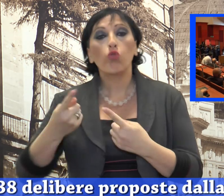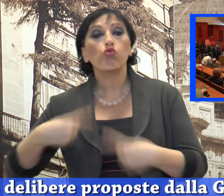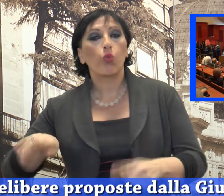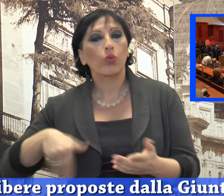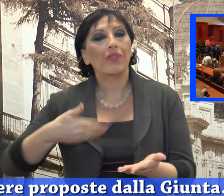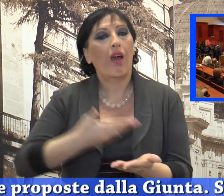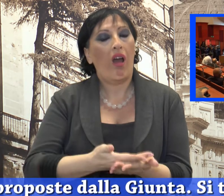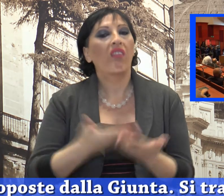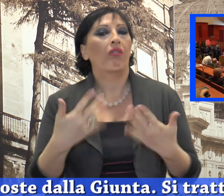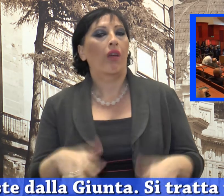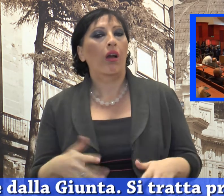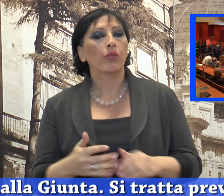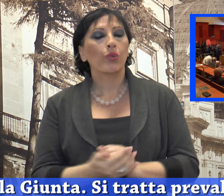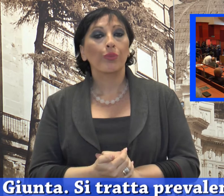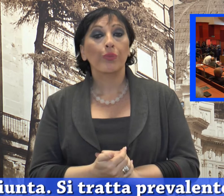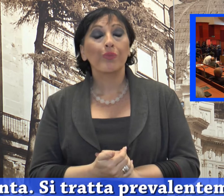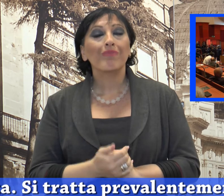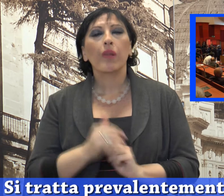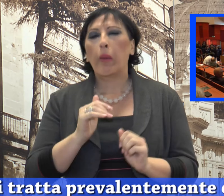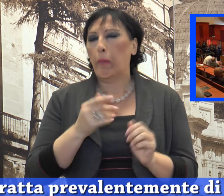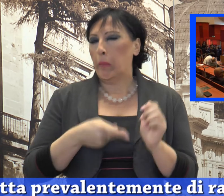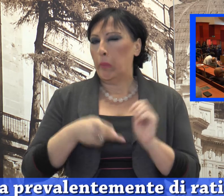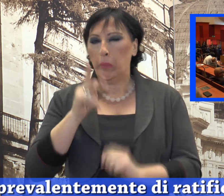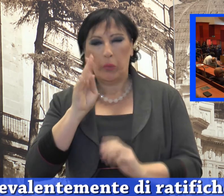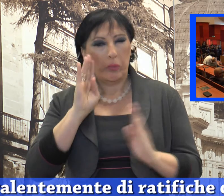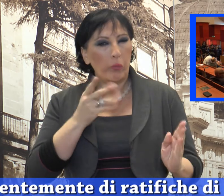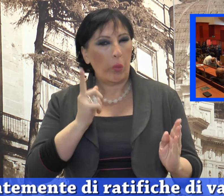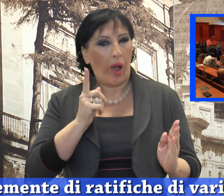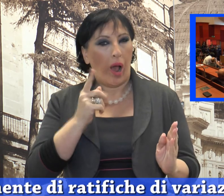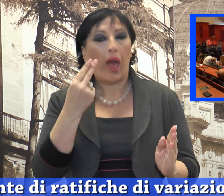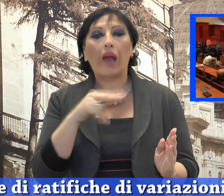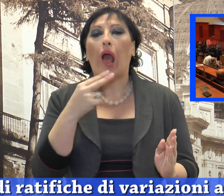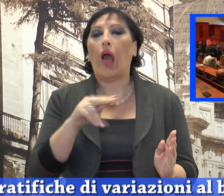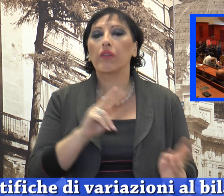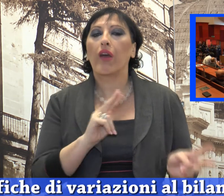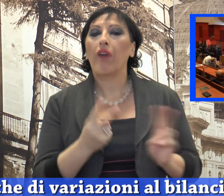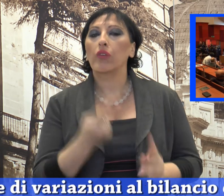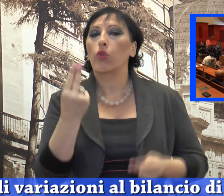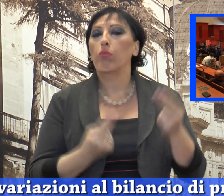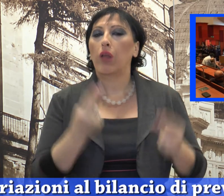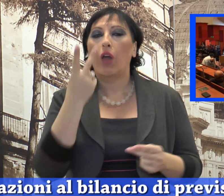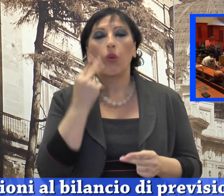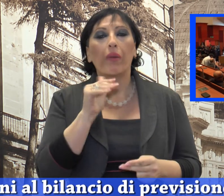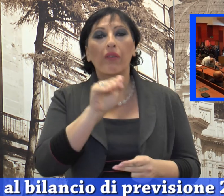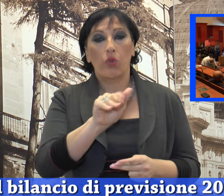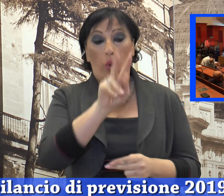Giunta. Si tratta prevalentemente di ratifiche e di variazioni al bilancio di previsione